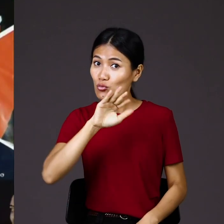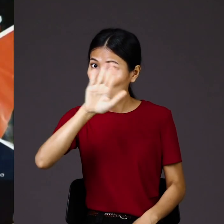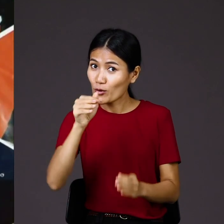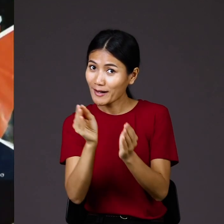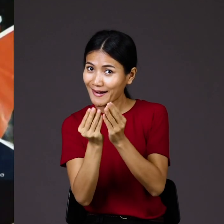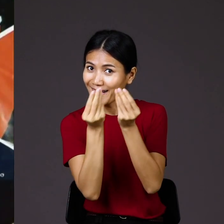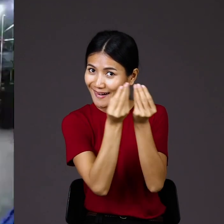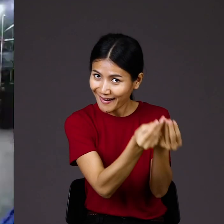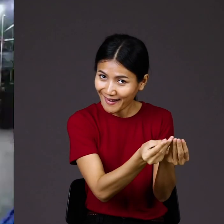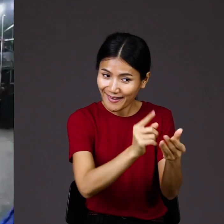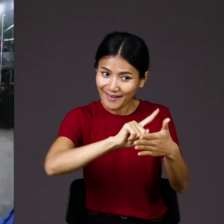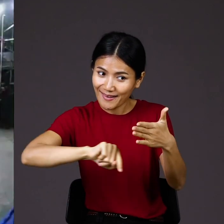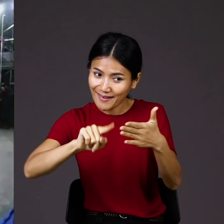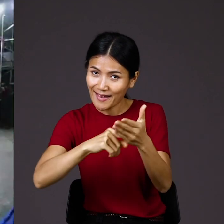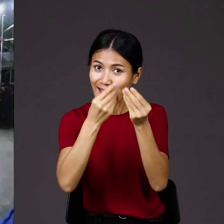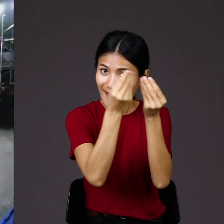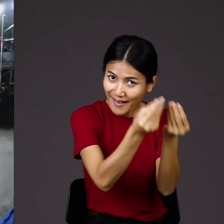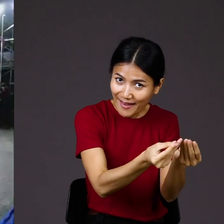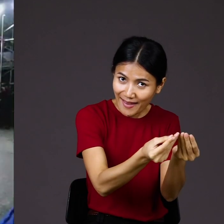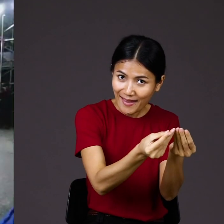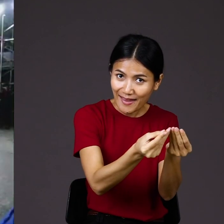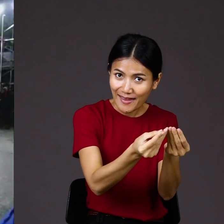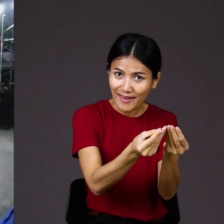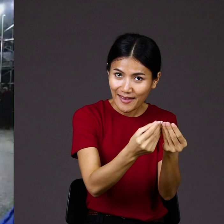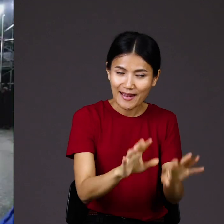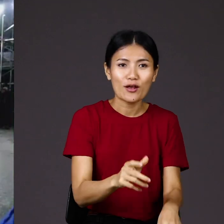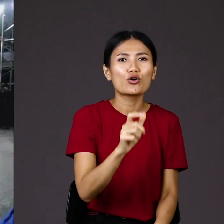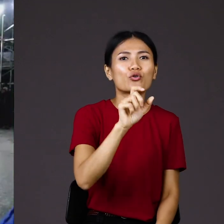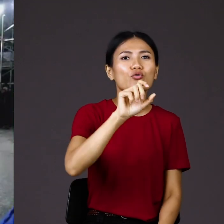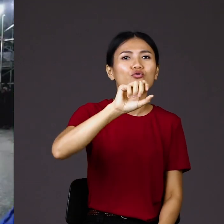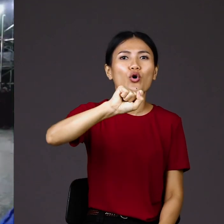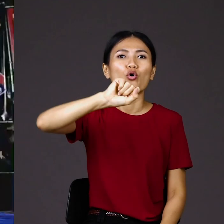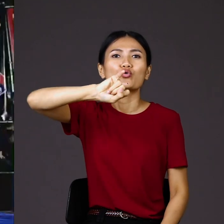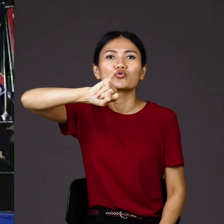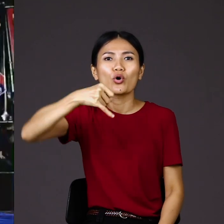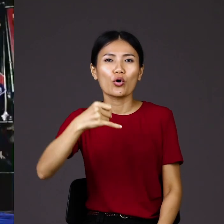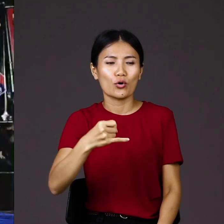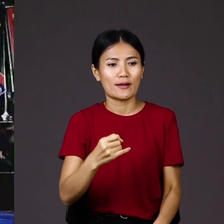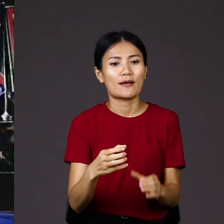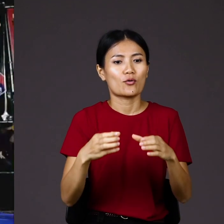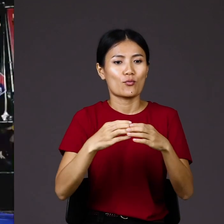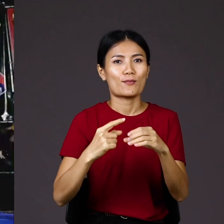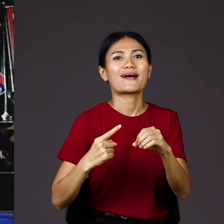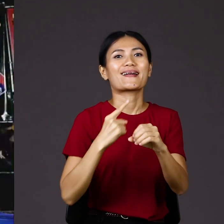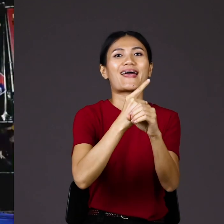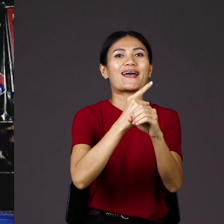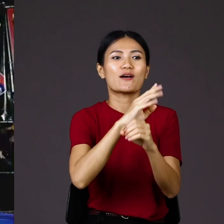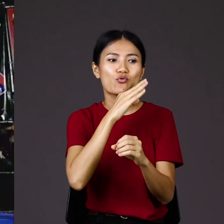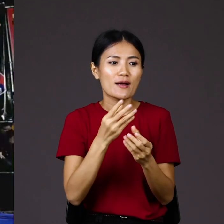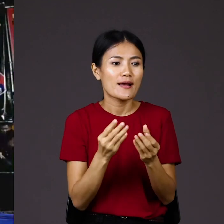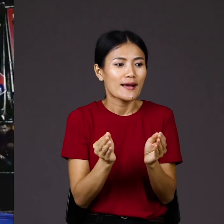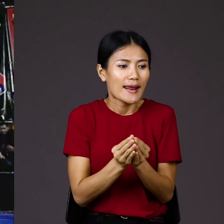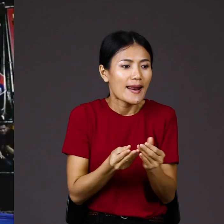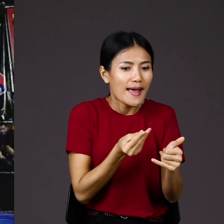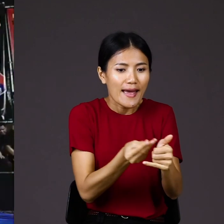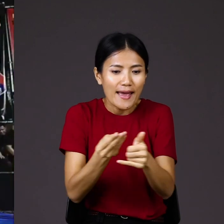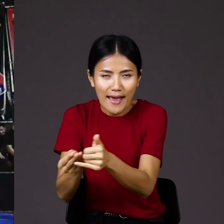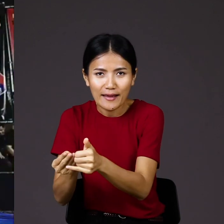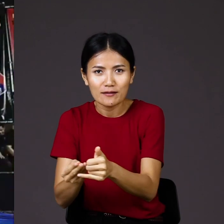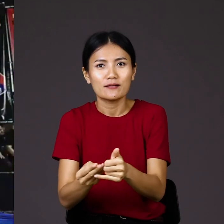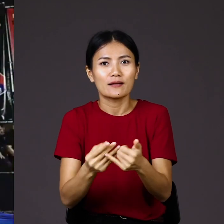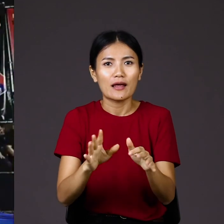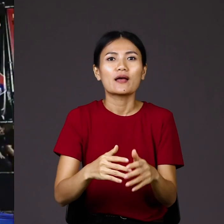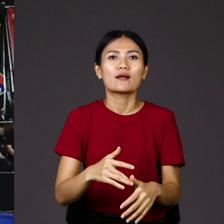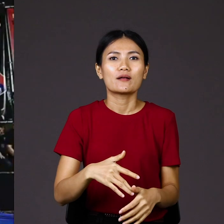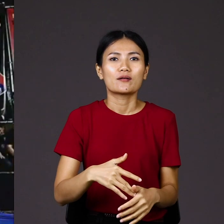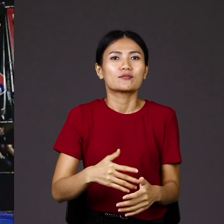ๆนี่คือสิ่งที่ท่านจะได้ถ้าท่านเลือกไพบูลย์กิจวรวุฒิและสจ.จากคณะก้าวหน้าแต่พ่อแม่พี่น้อง